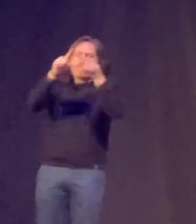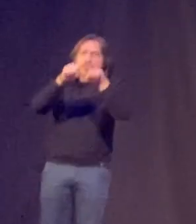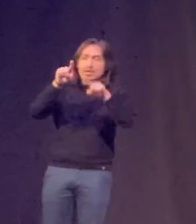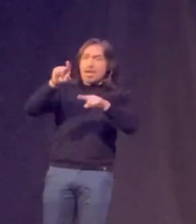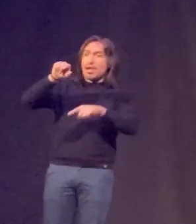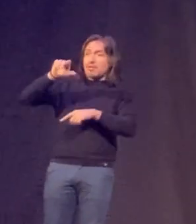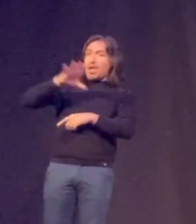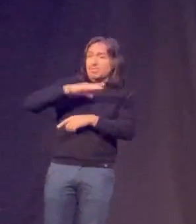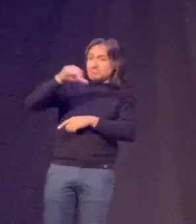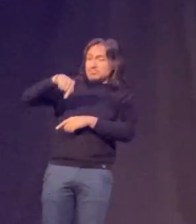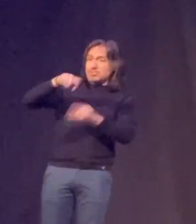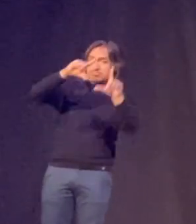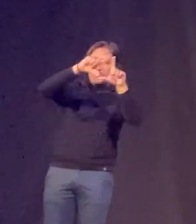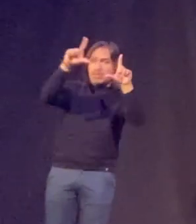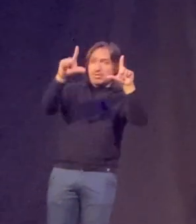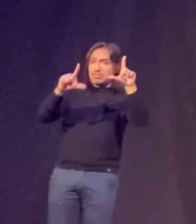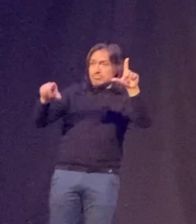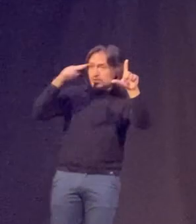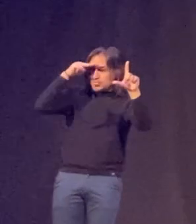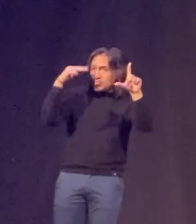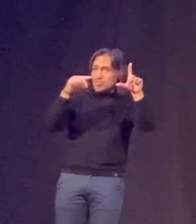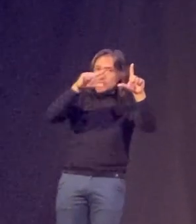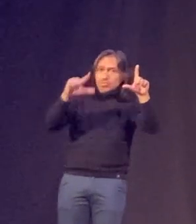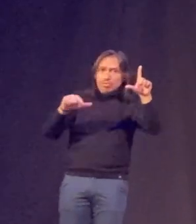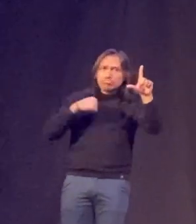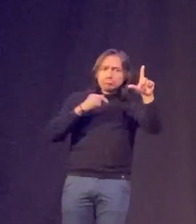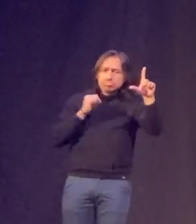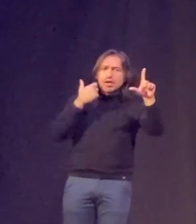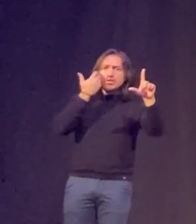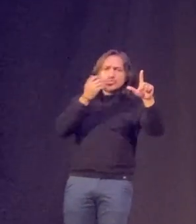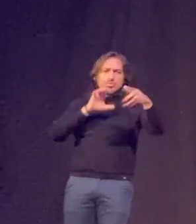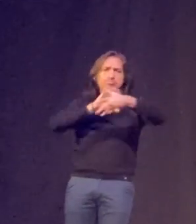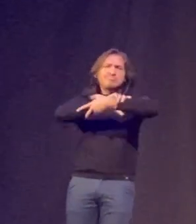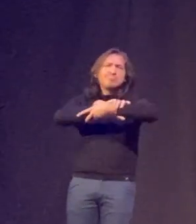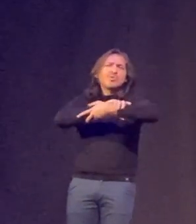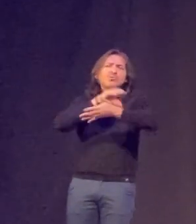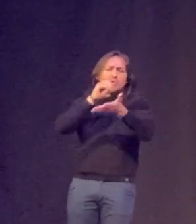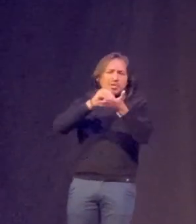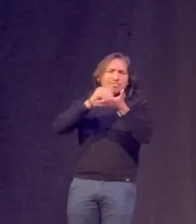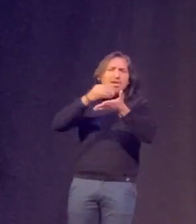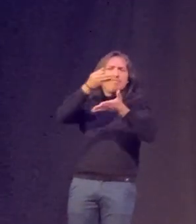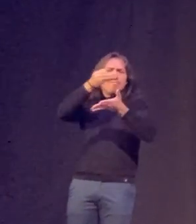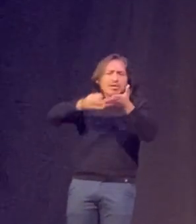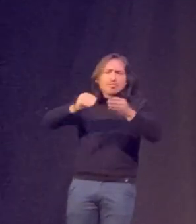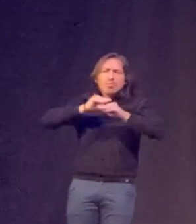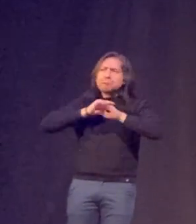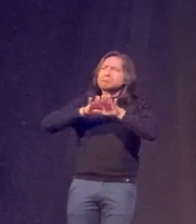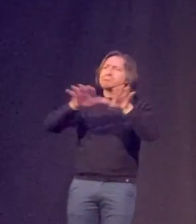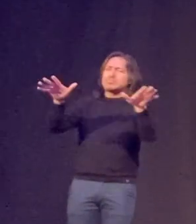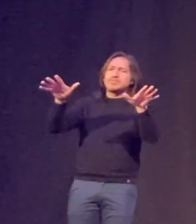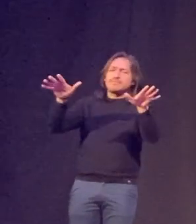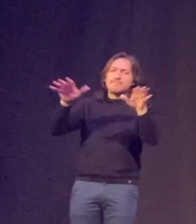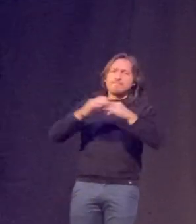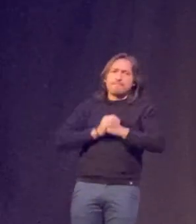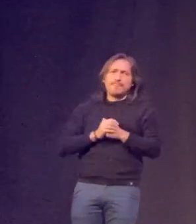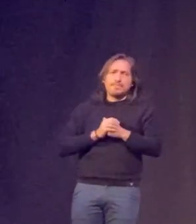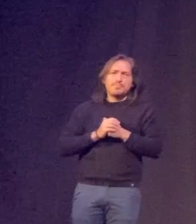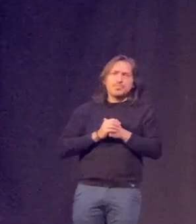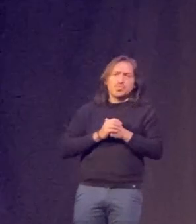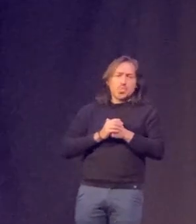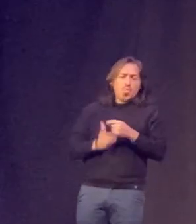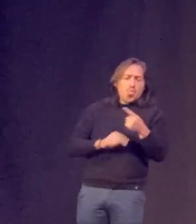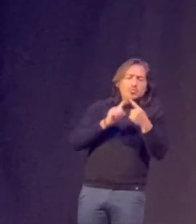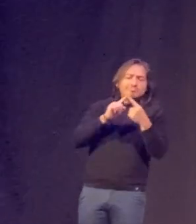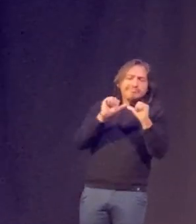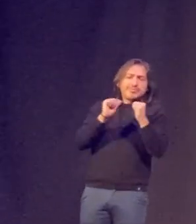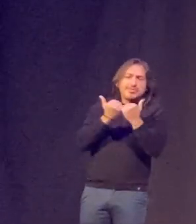país haciendo un gran esfuerzo para hablar de los temas que aún hacen falta pues mejorar. Una de esas